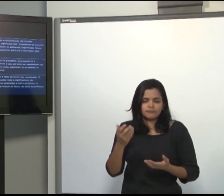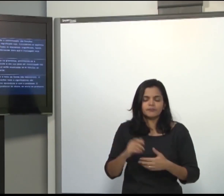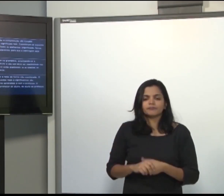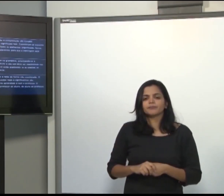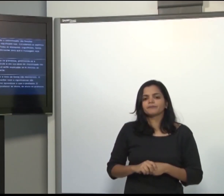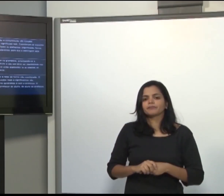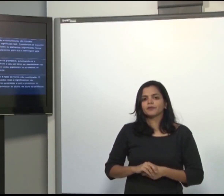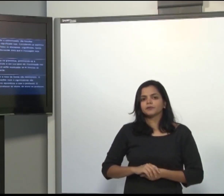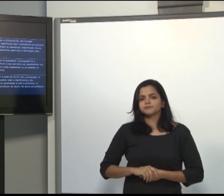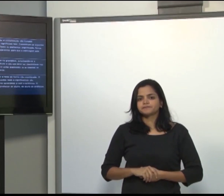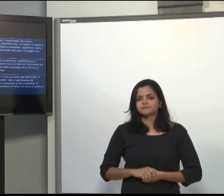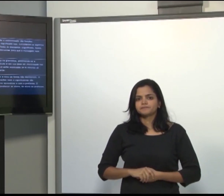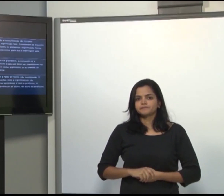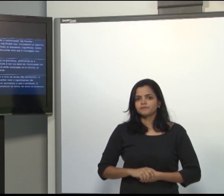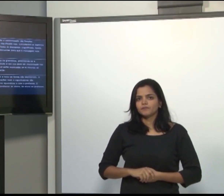repetidas de forma consciente.